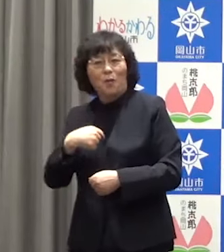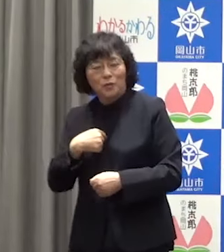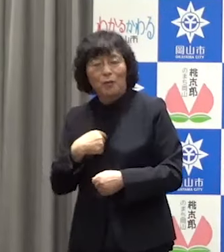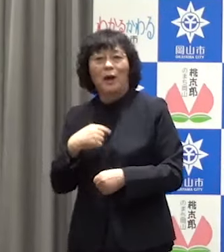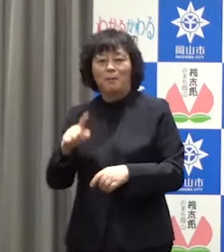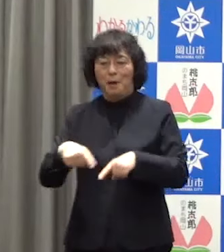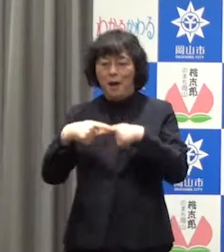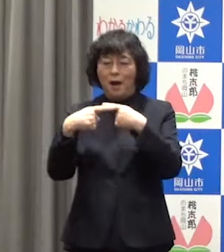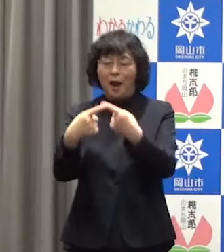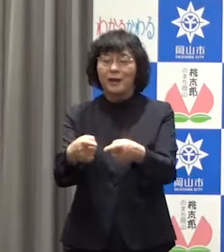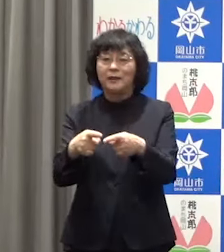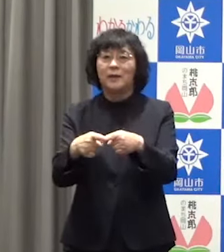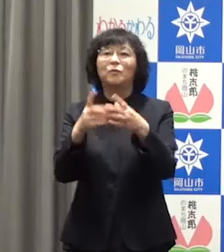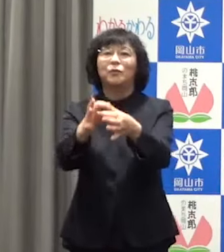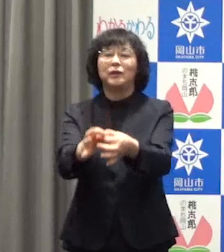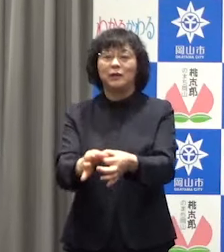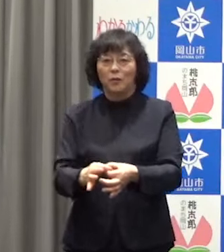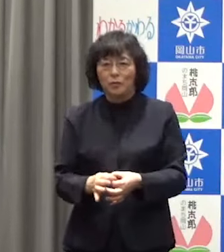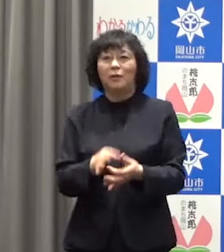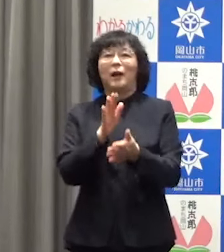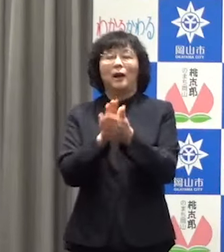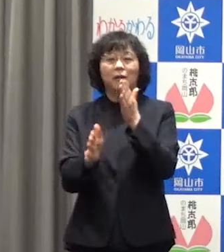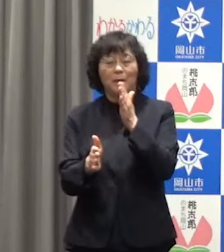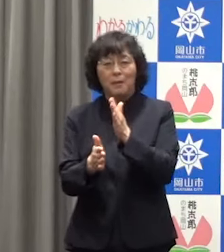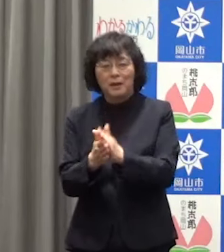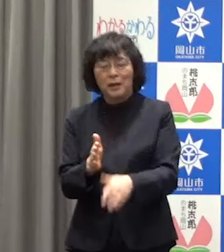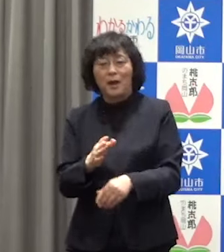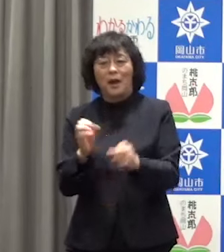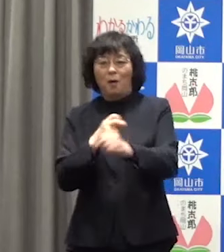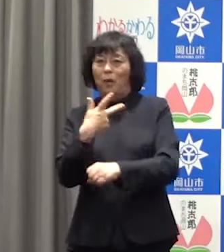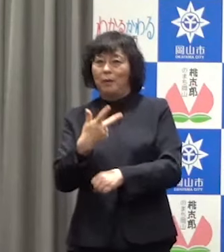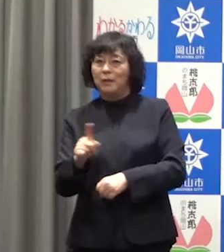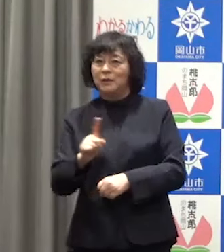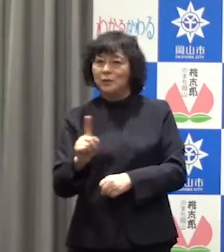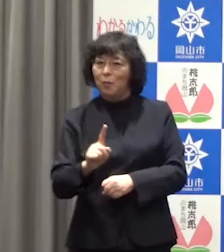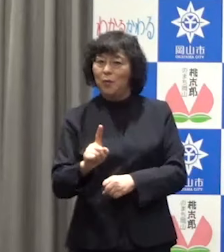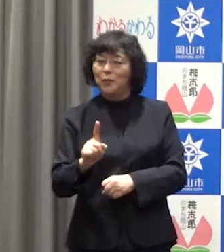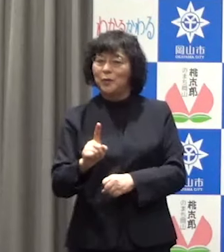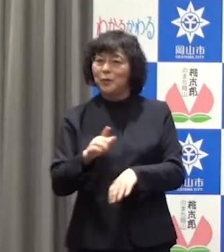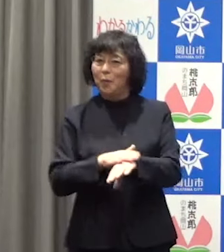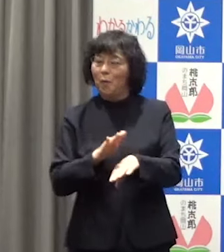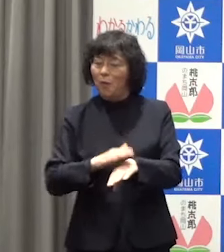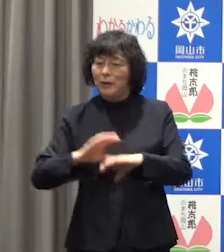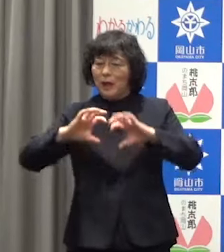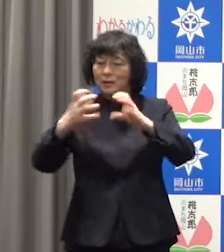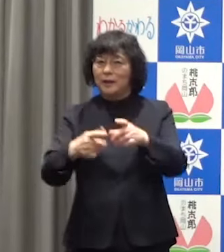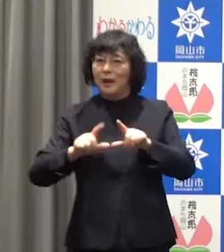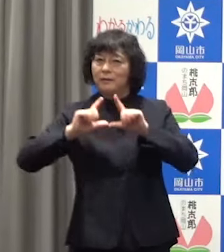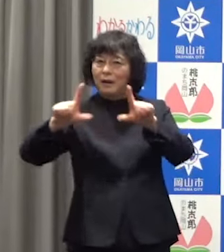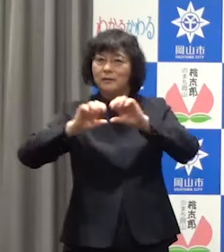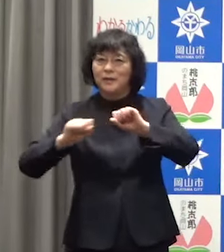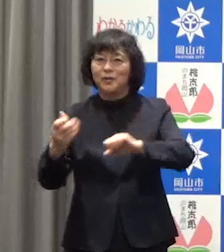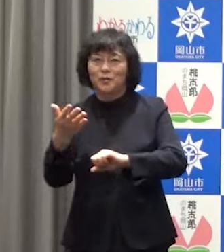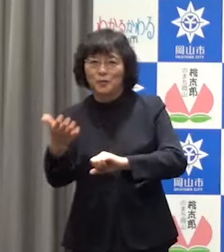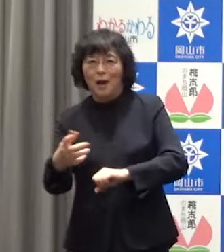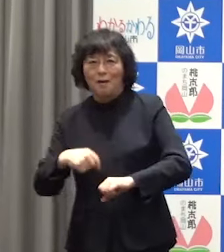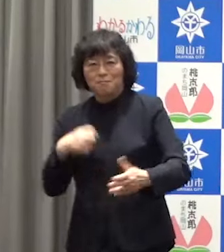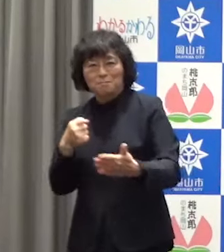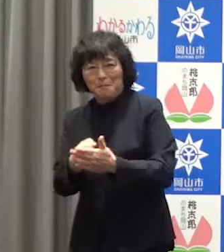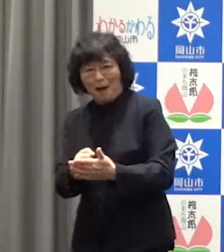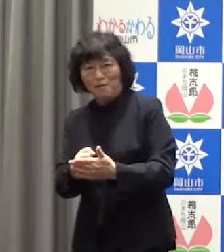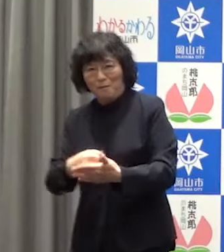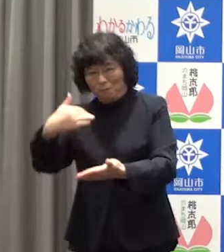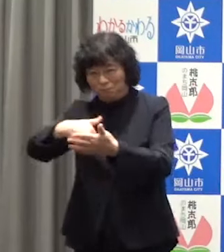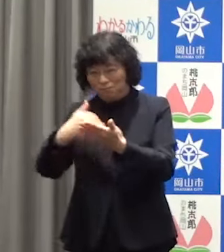て改めてどういうふうに岡山市を世界に発信していくか意気込みをお願いいたします。 は